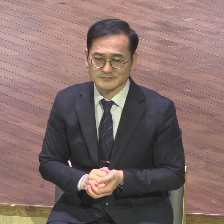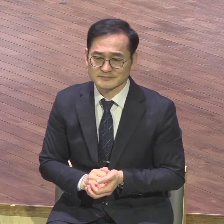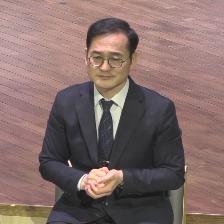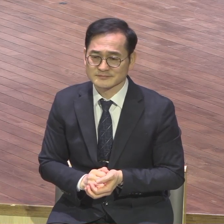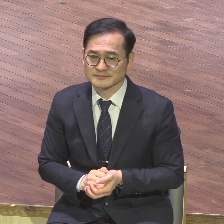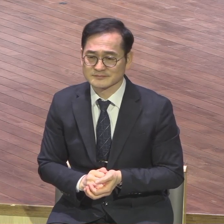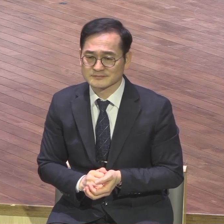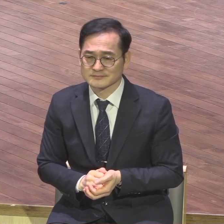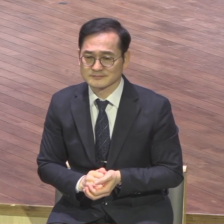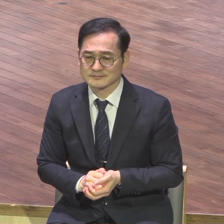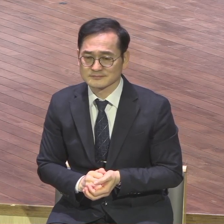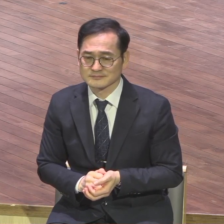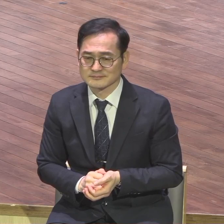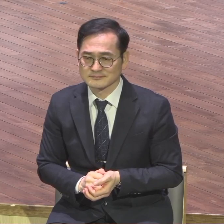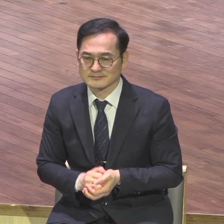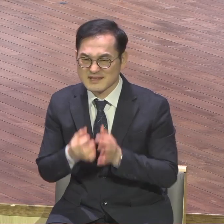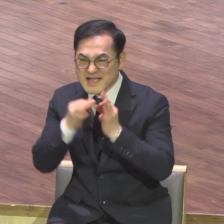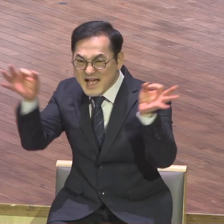합니다.